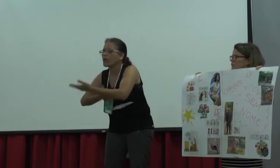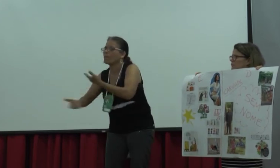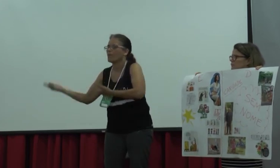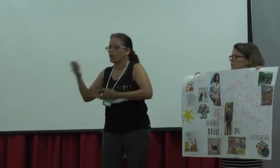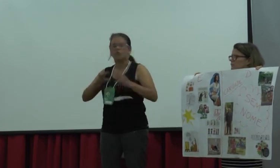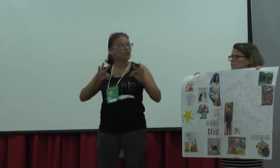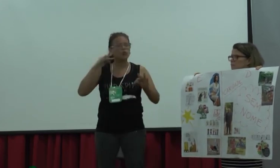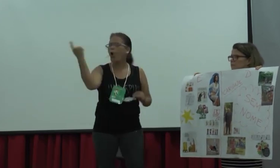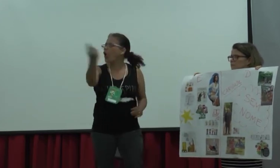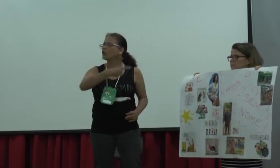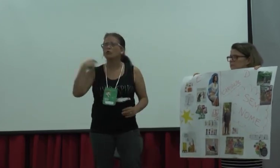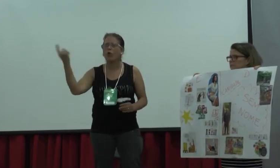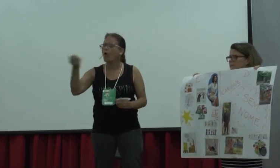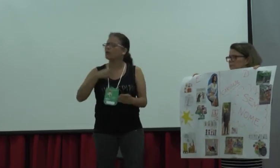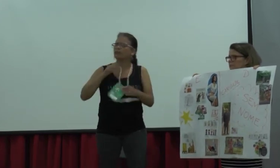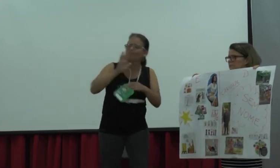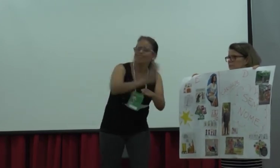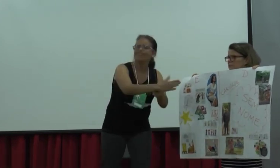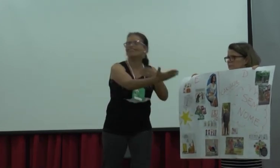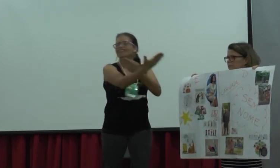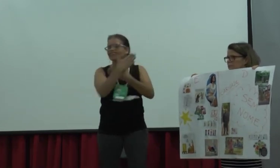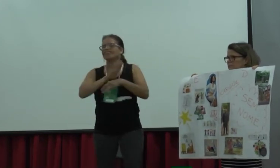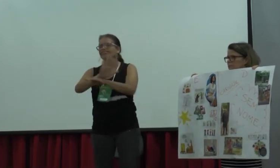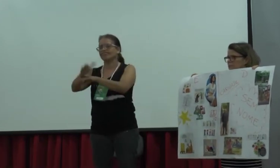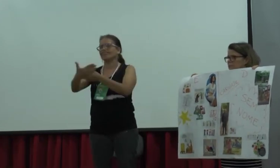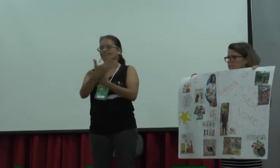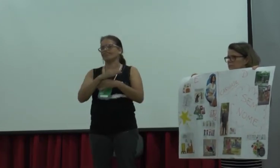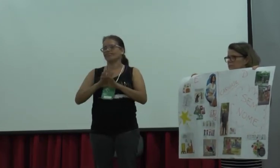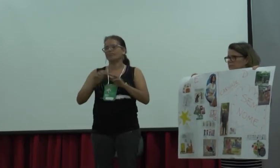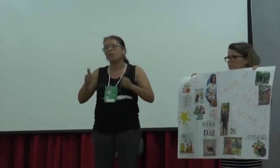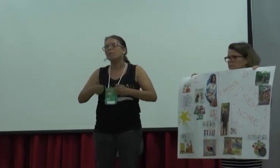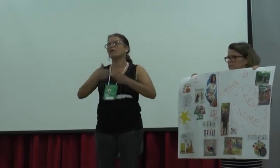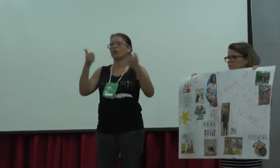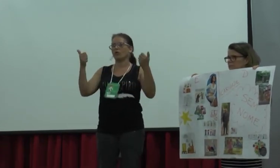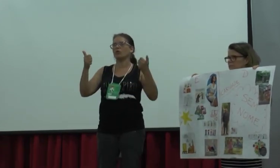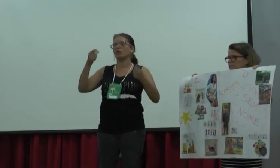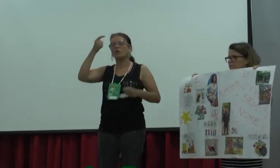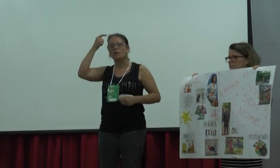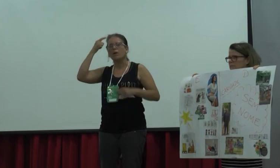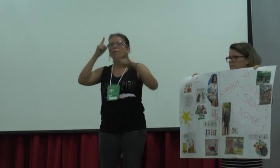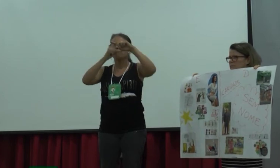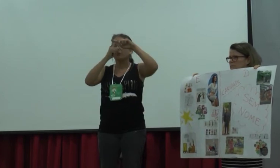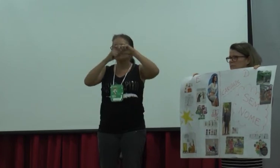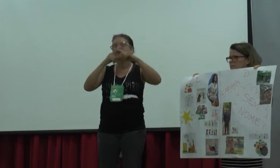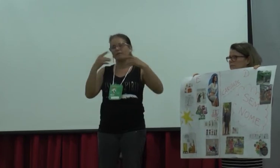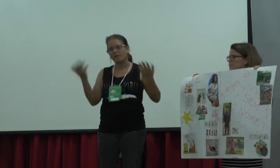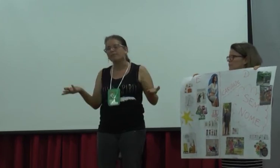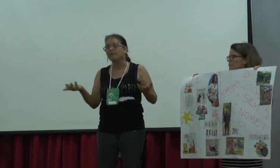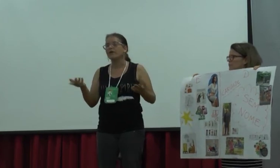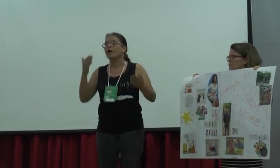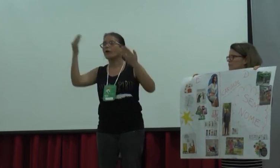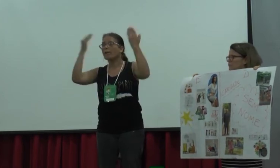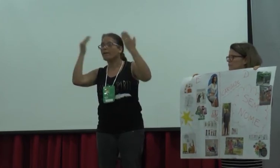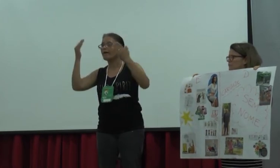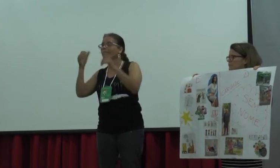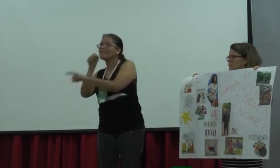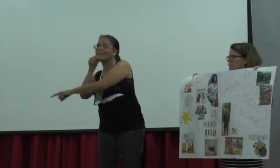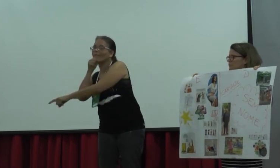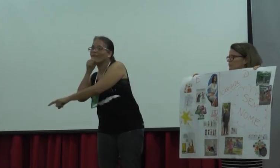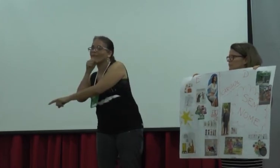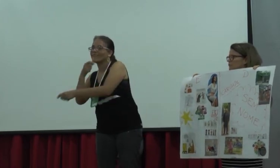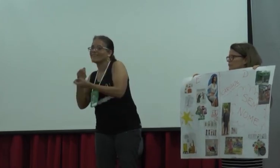precisa ajudar o outro. Então vamos ajudar o outro para que nos sintamos felizes, melhores, né? Sempre com um